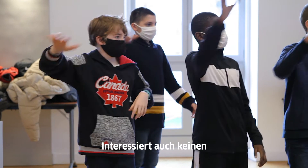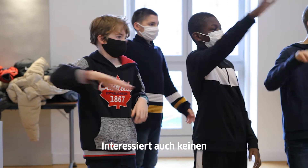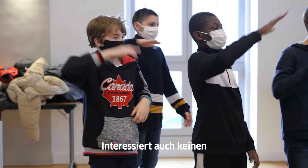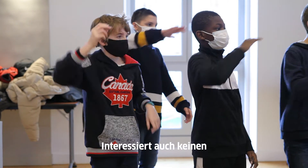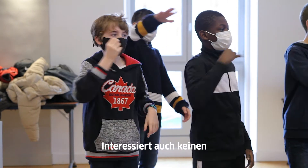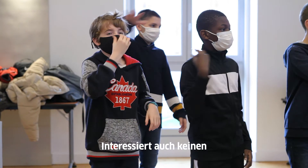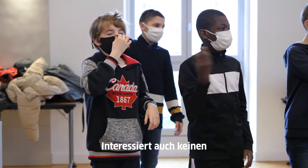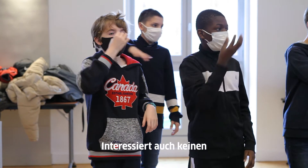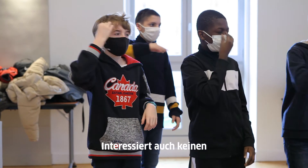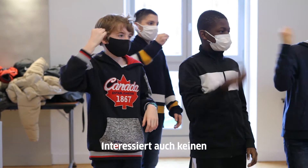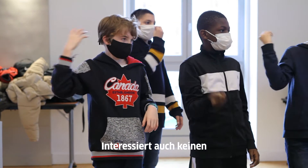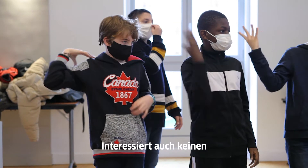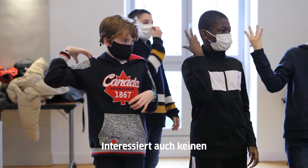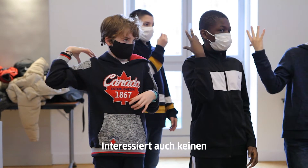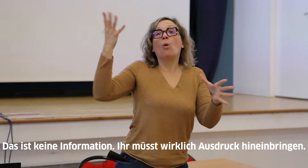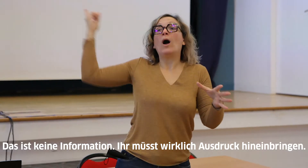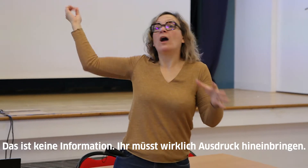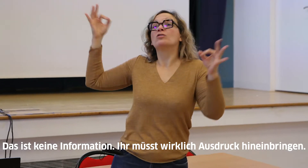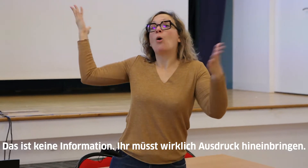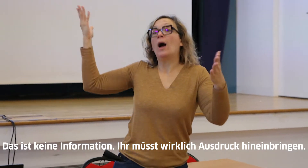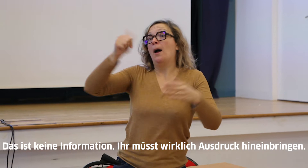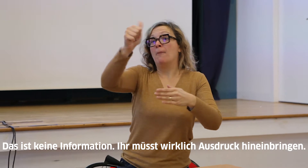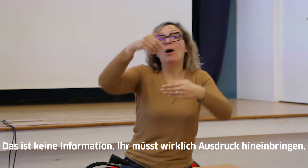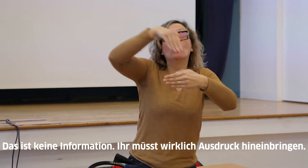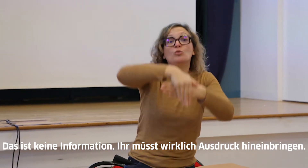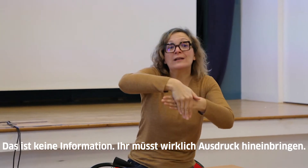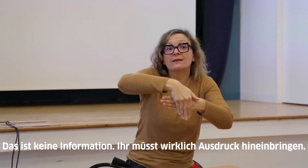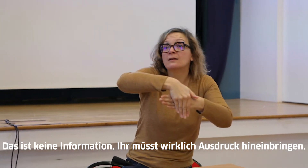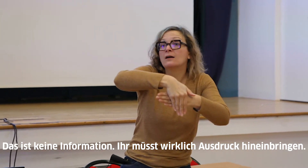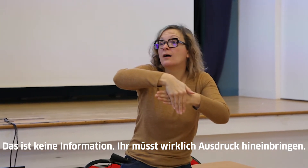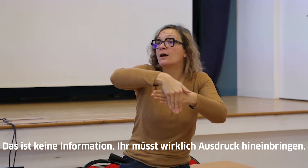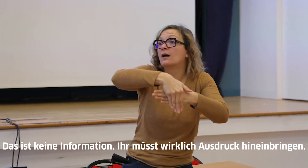Tout le monde s'en fichera. C'est pas une information, il faut vraiment y mettre de l'expression.